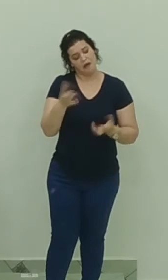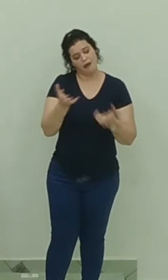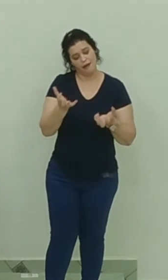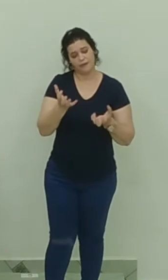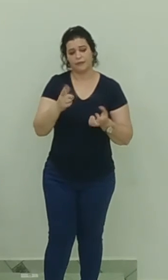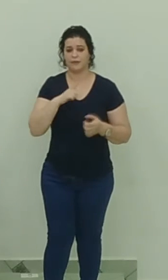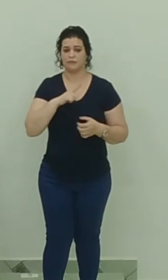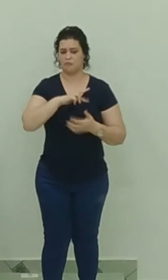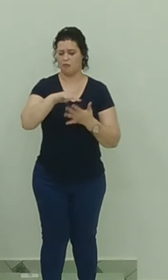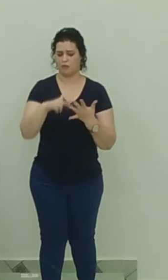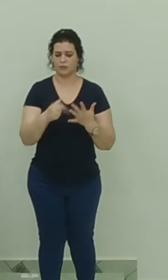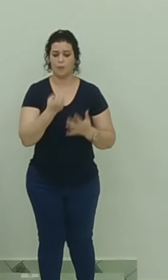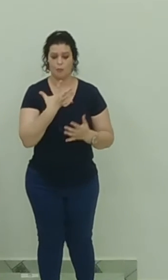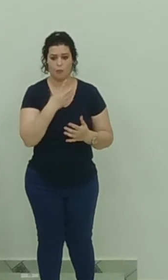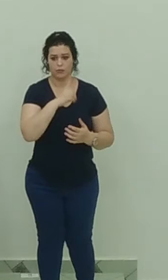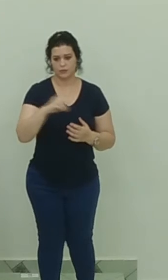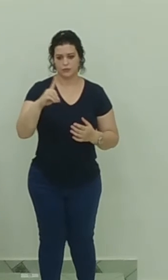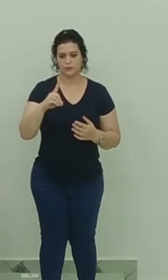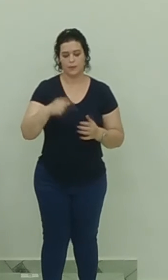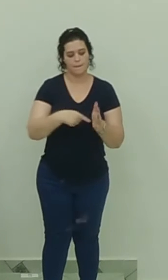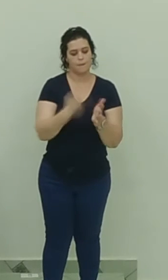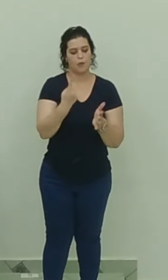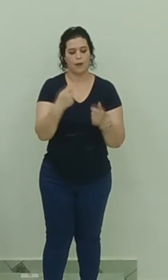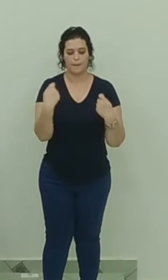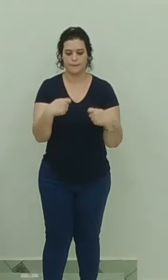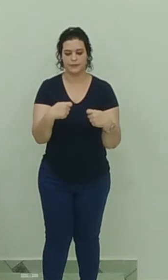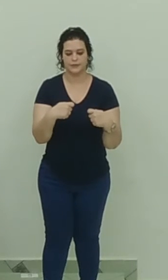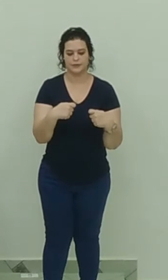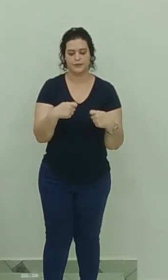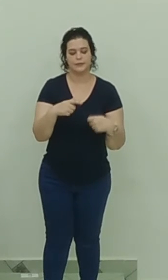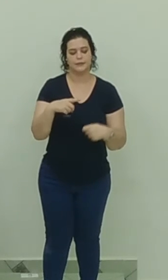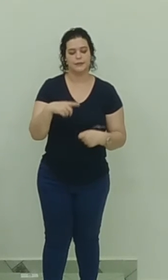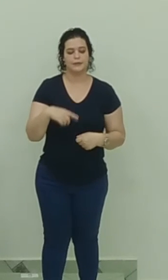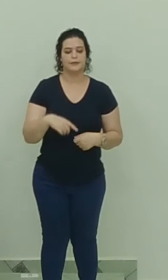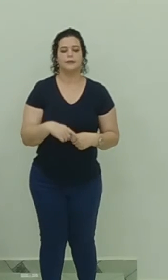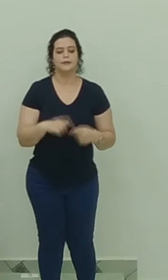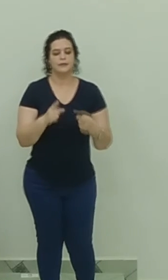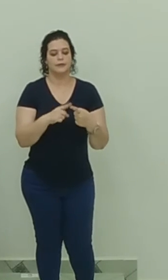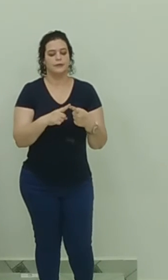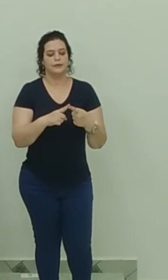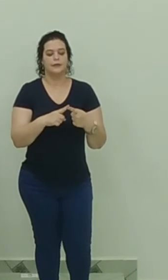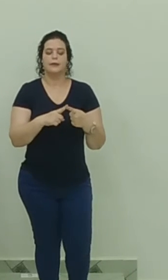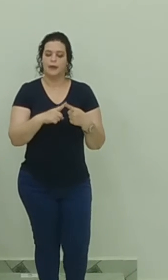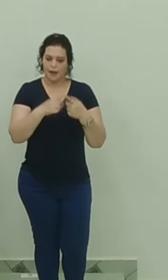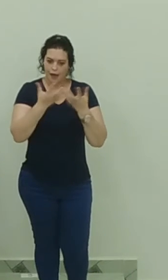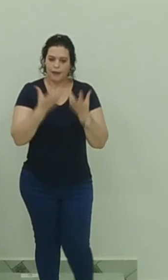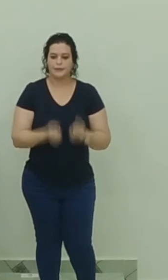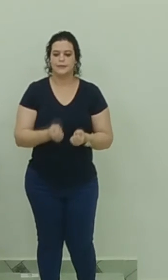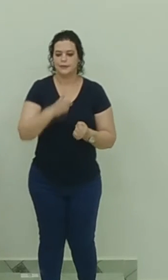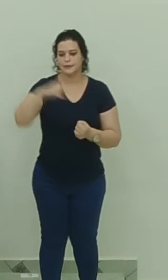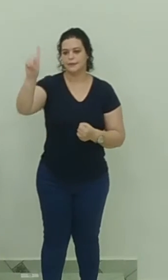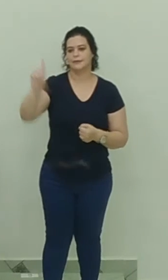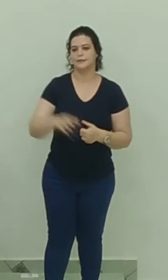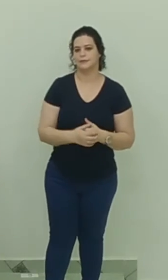Deus, em primeiro lugar, você tem que ser posse de Deus, habitação de